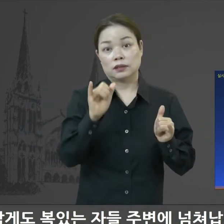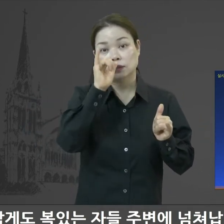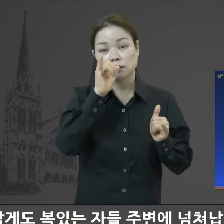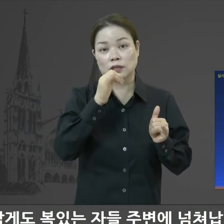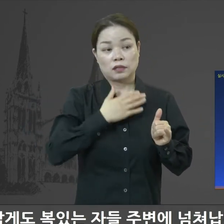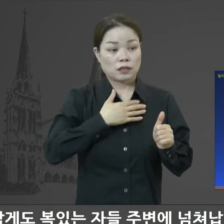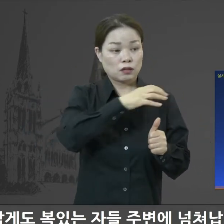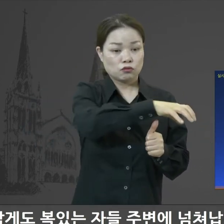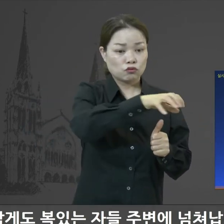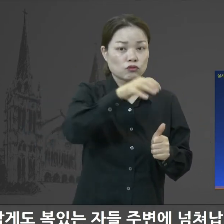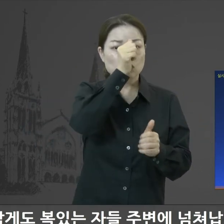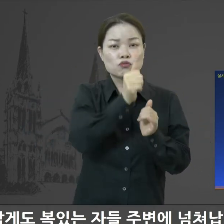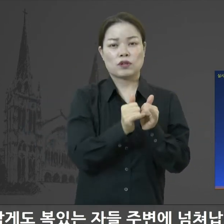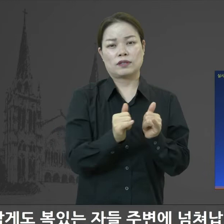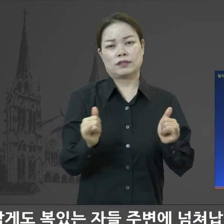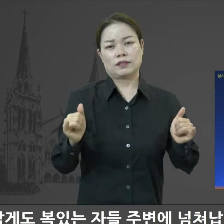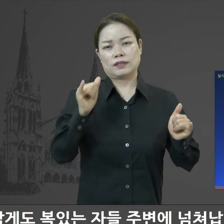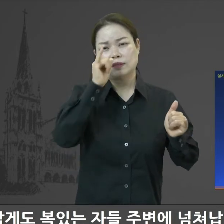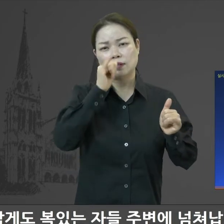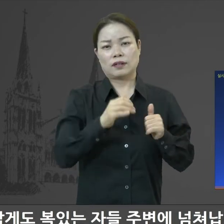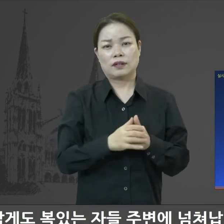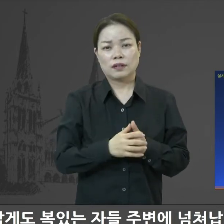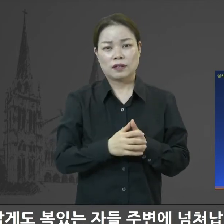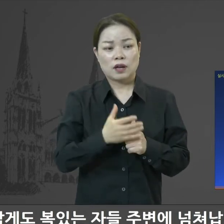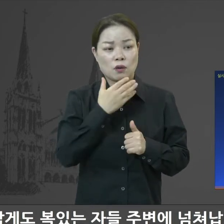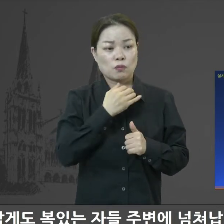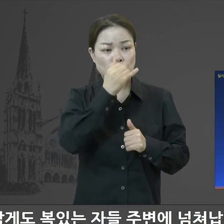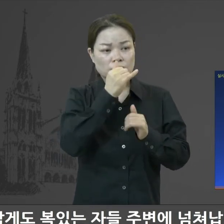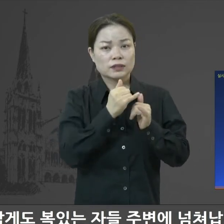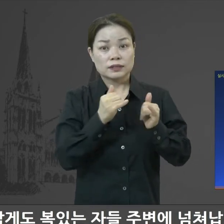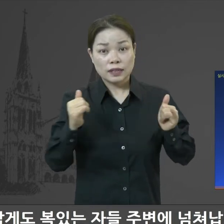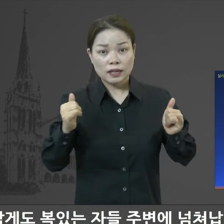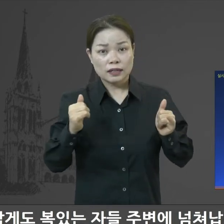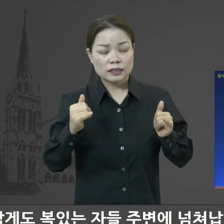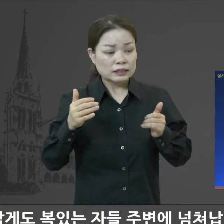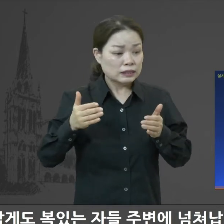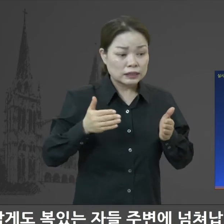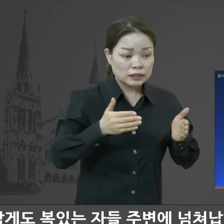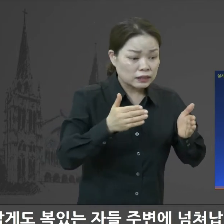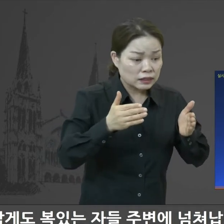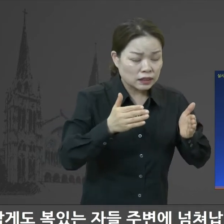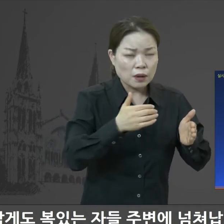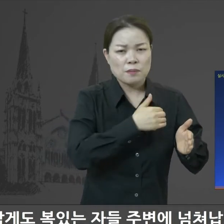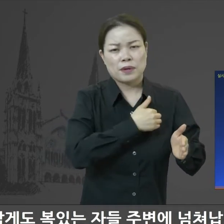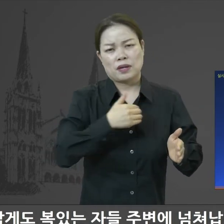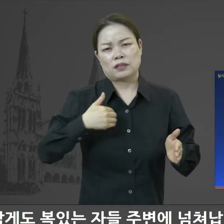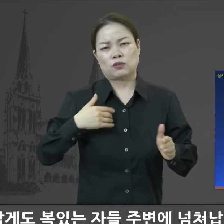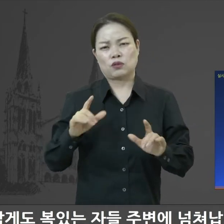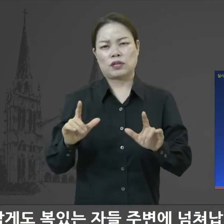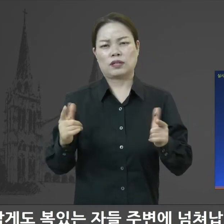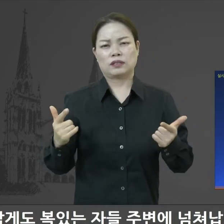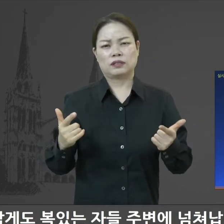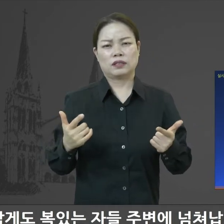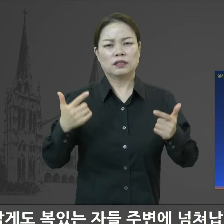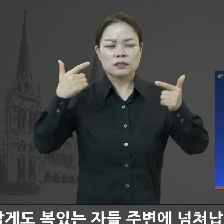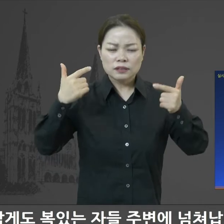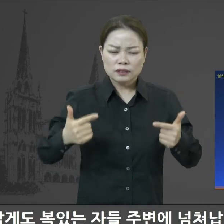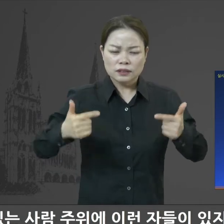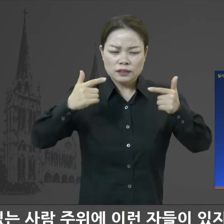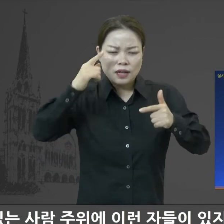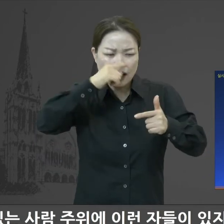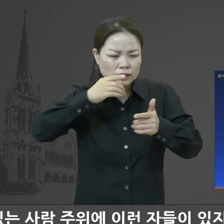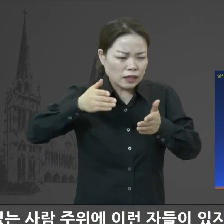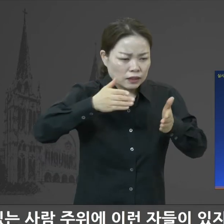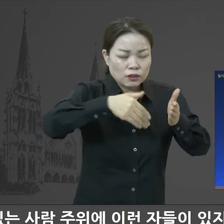내 주위에 죄인이 있다. 그래서 복 있는 사람은 그저 그 길로 들어선 것에 만족하는 것이 아니라 언제나 악의